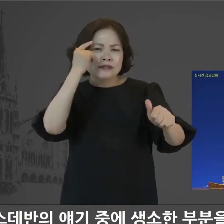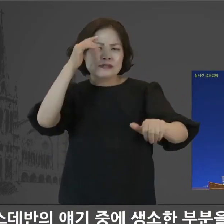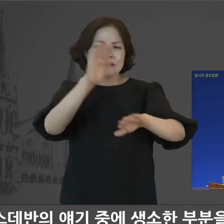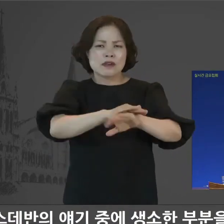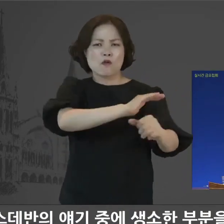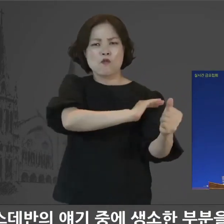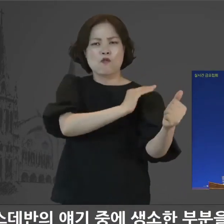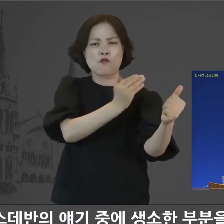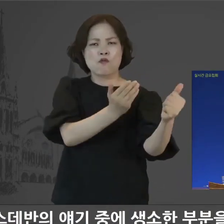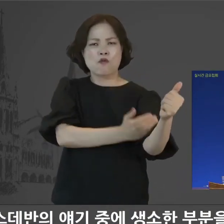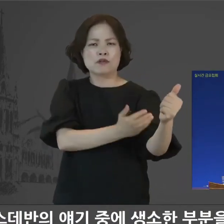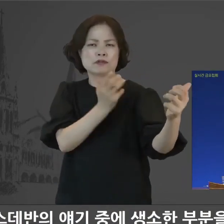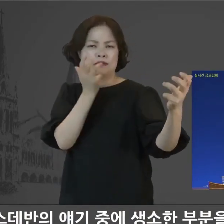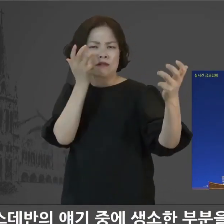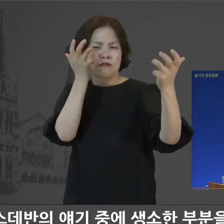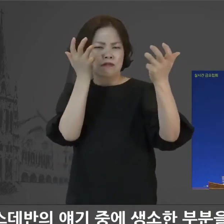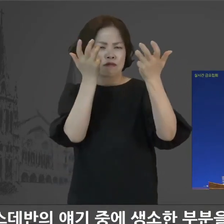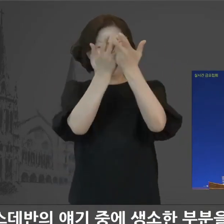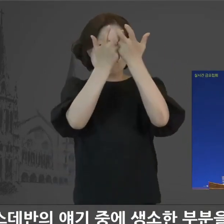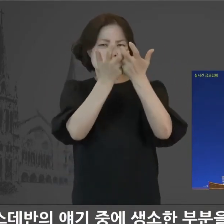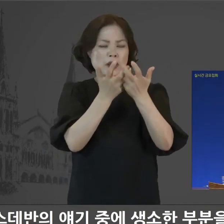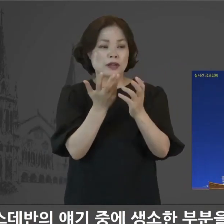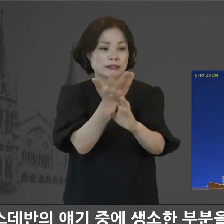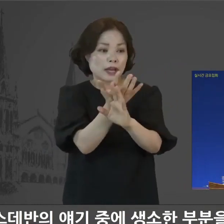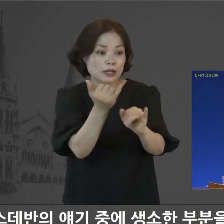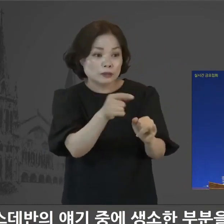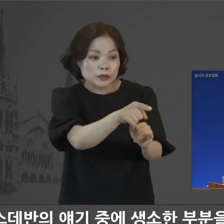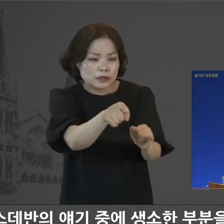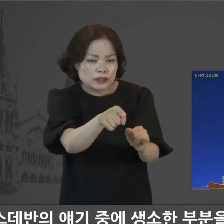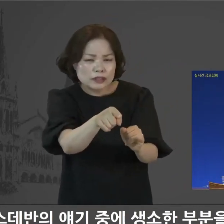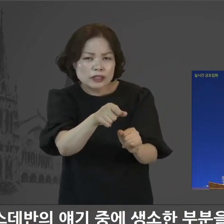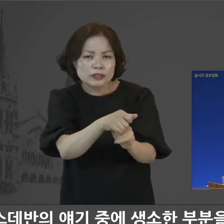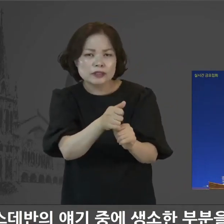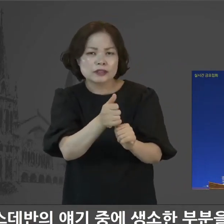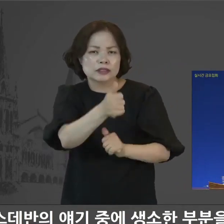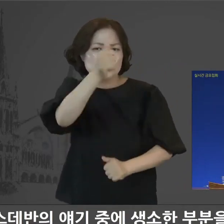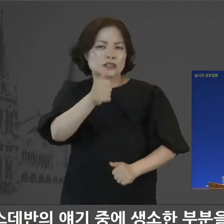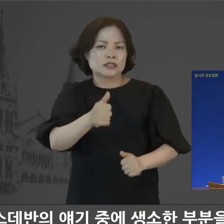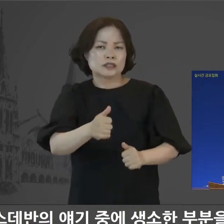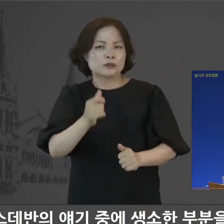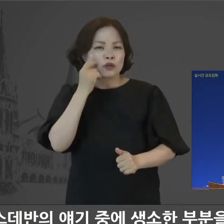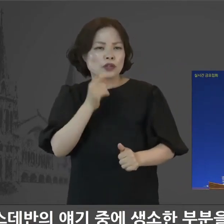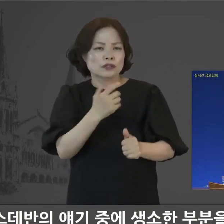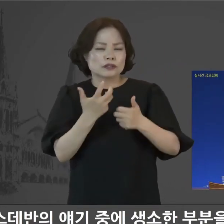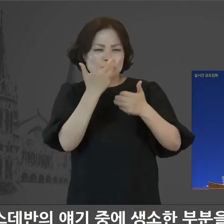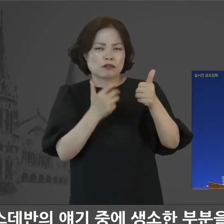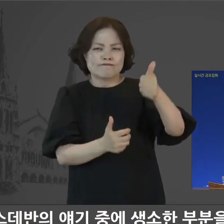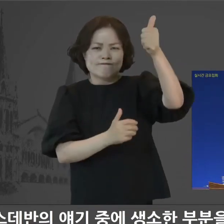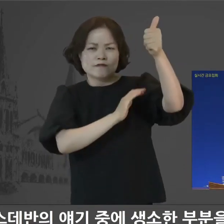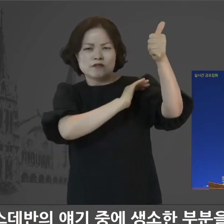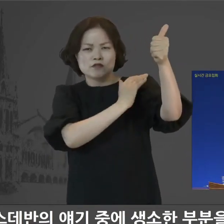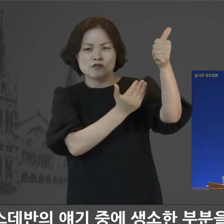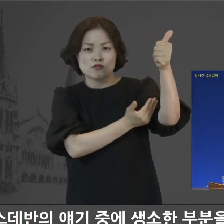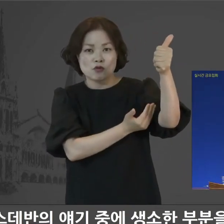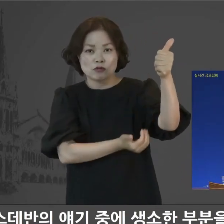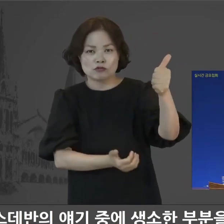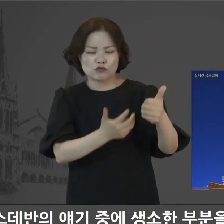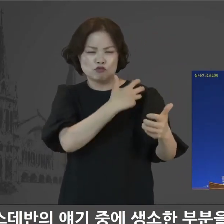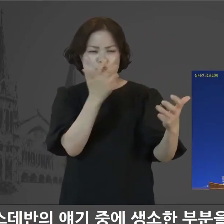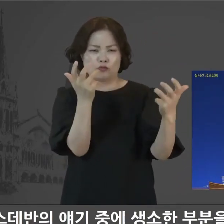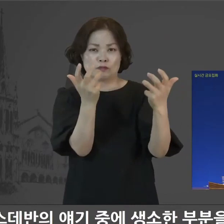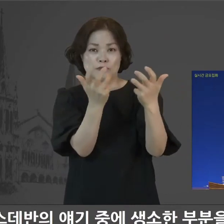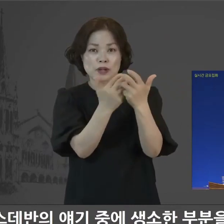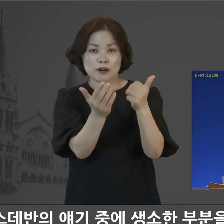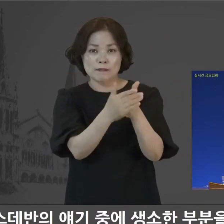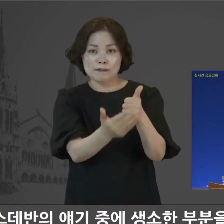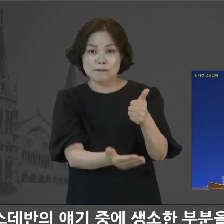권능으로 성령으로 다른 사람들이 스데반을 이제 이기지 못하니까, 스데반이 이제 성령과 권능으로